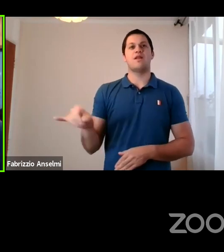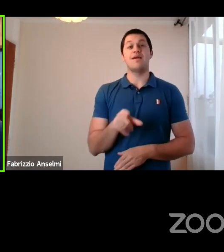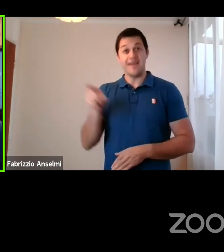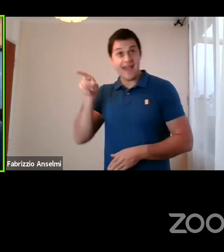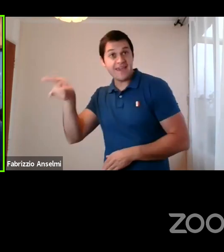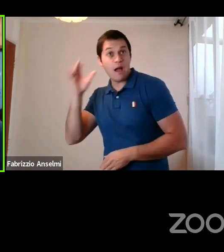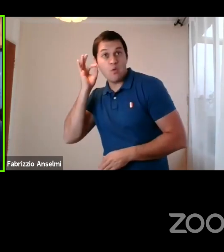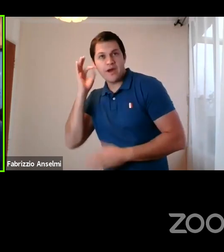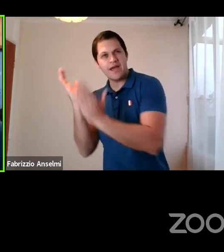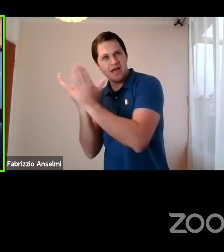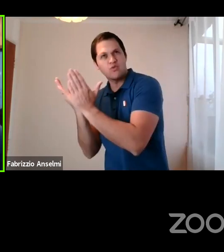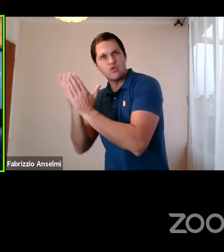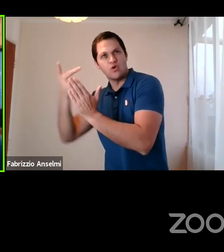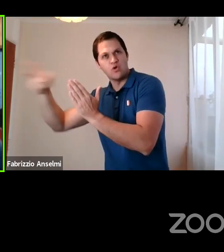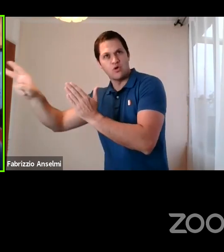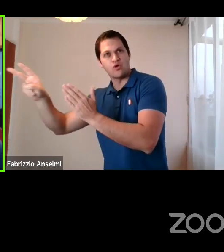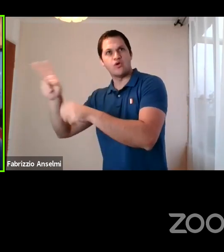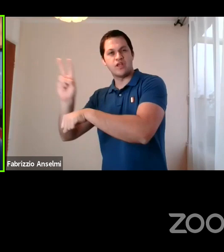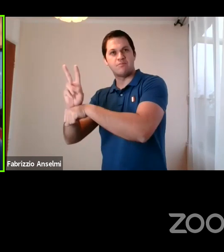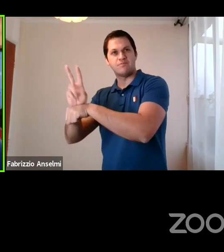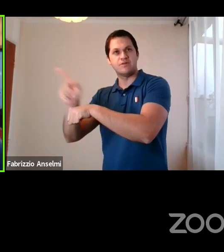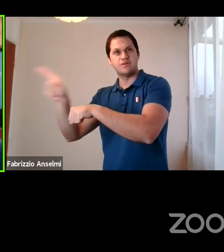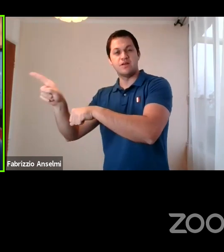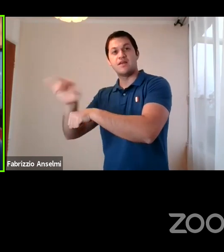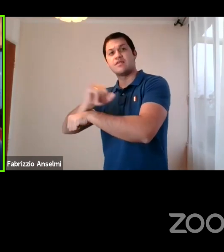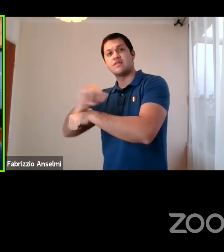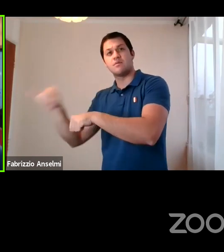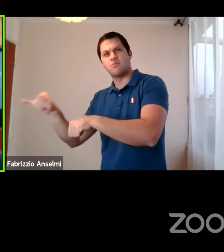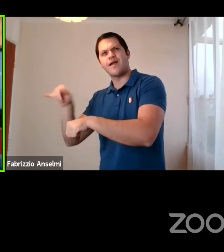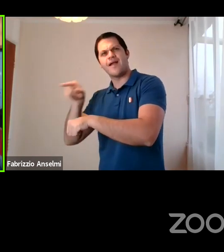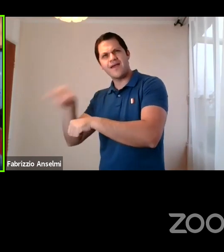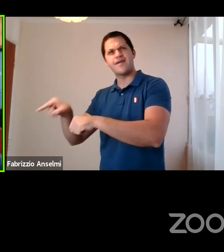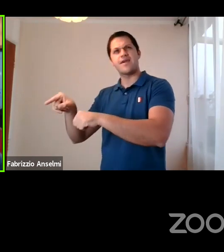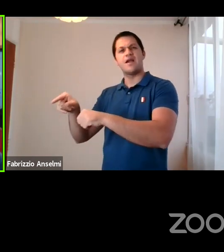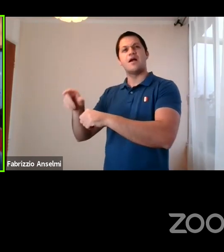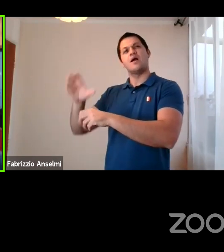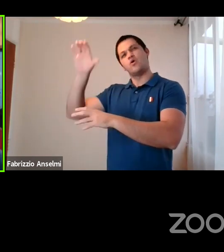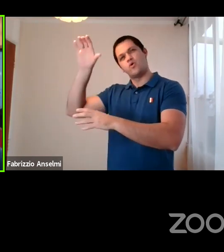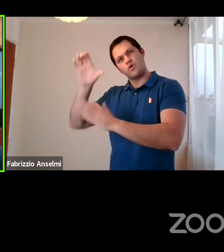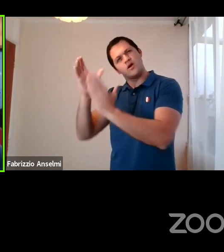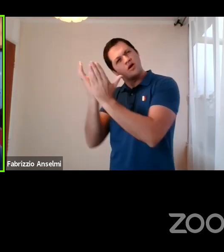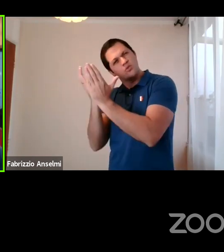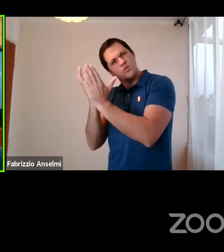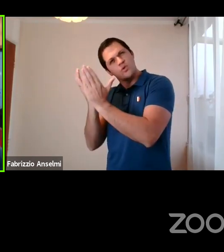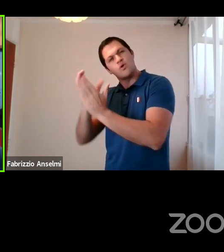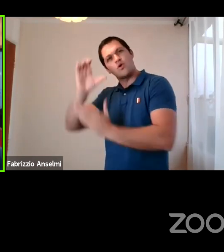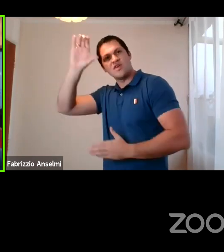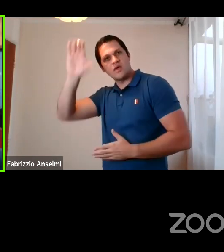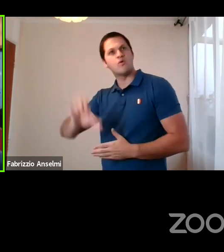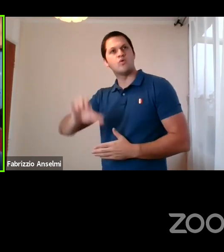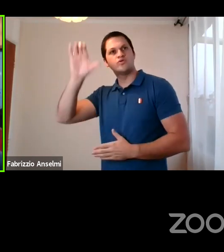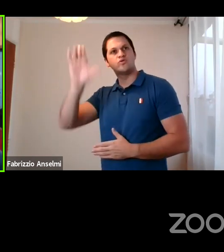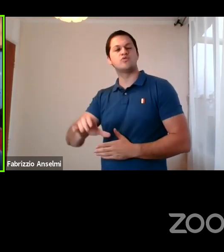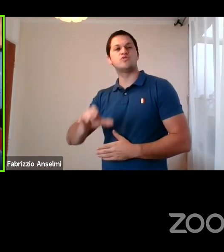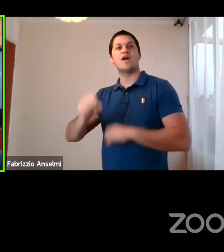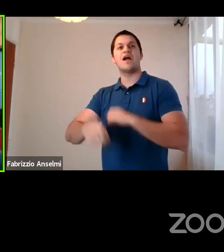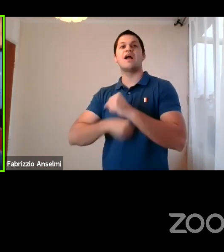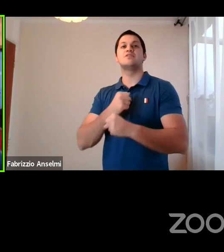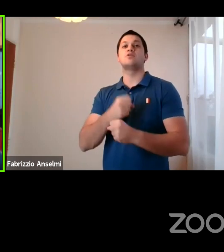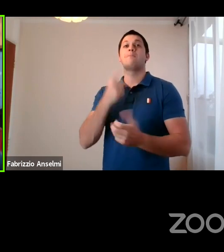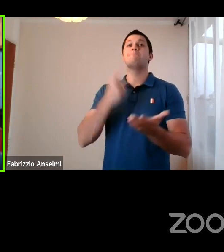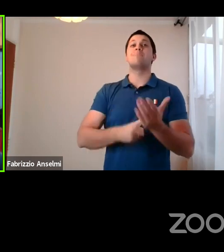Cecilia Grierson hizo cursos desde 1904 a 1928 de